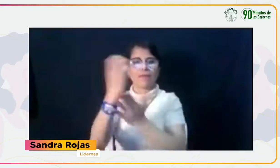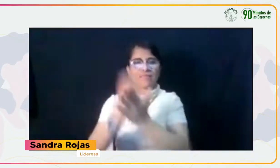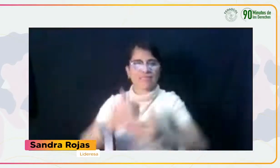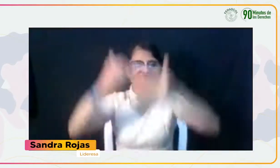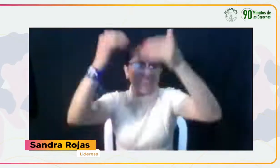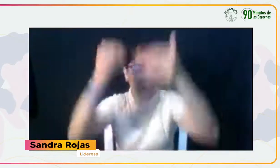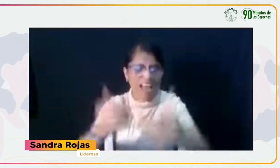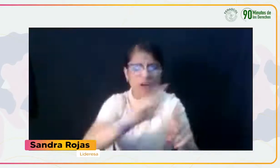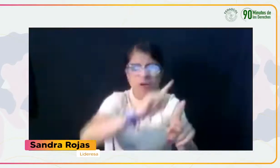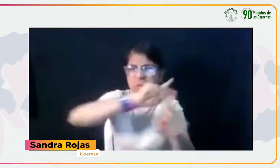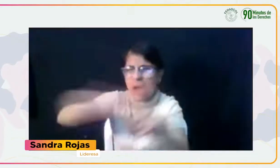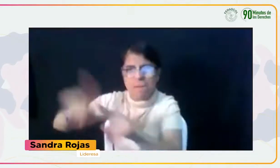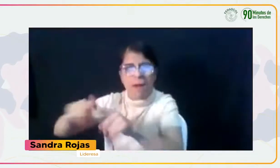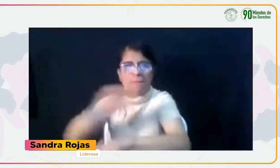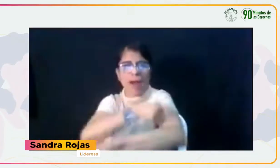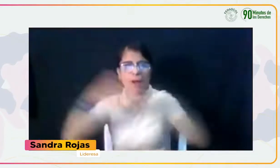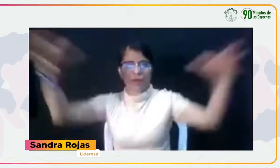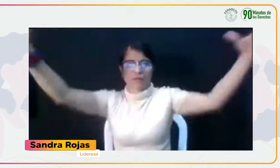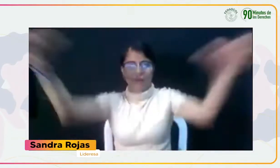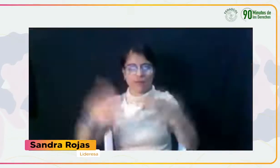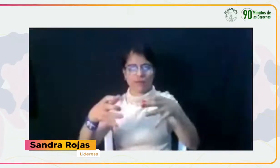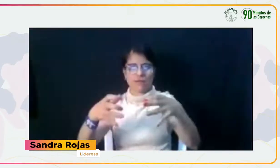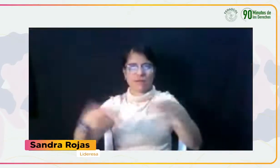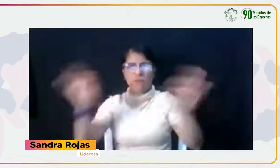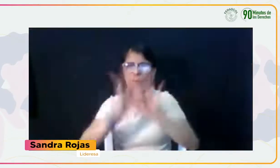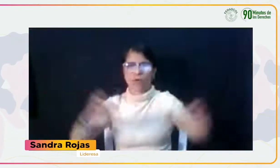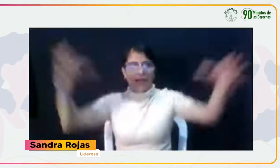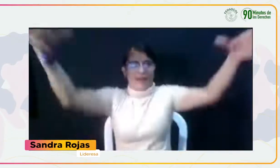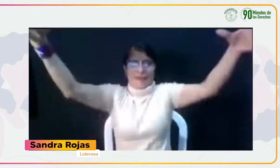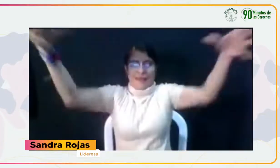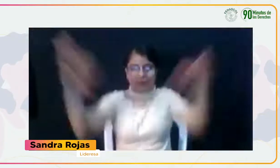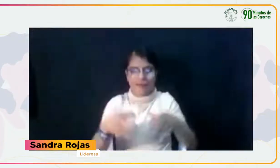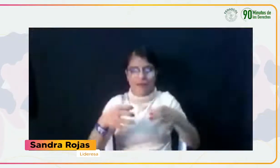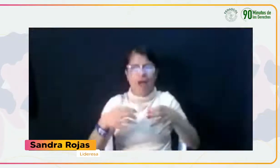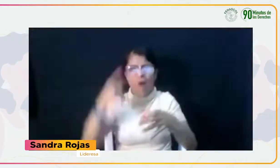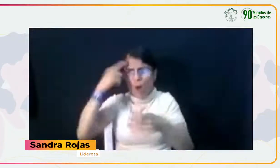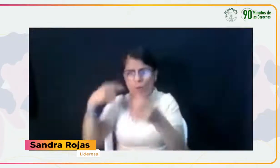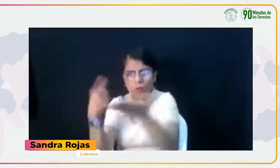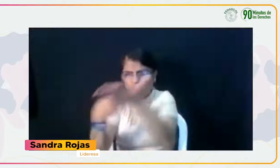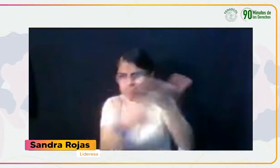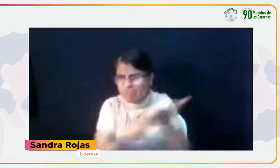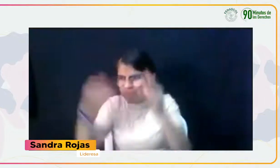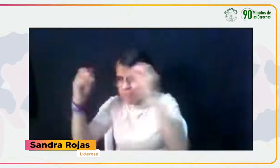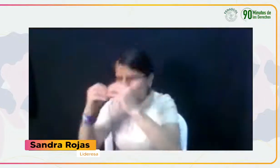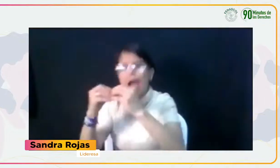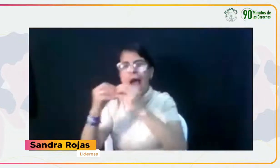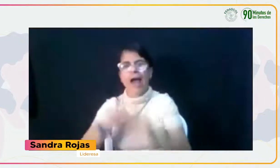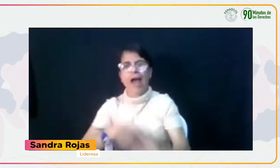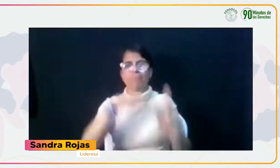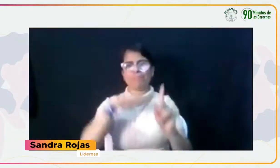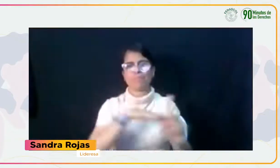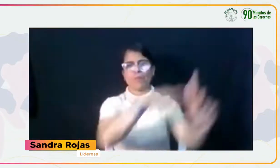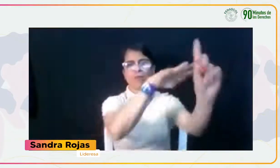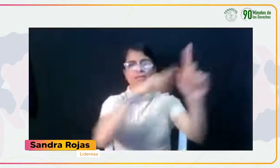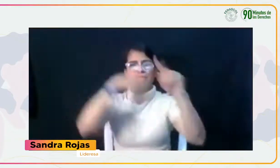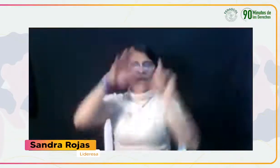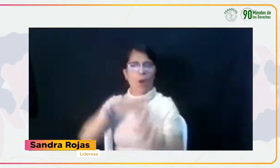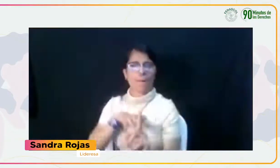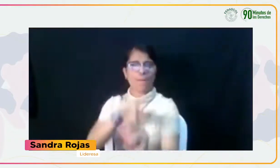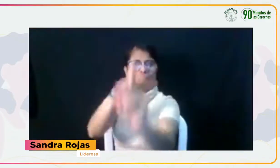remangarnos la camiseta y trabajar. Trabajar con las diferentes organizaciones, con las diferentes asociaciones, crear espacios